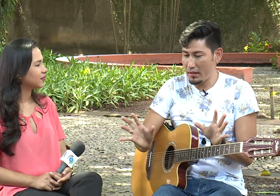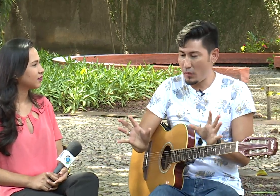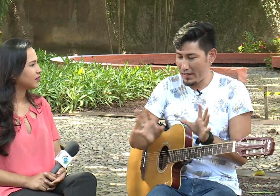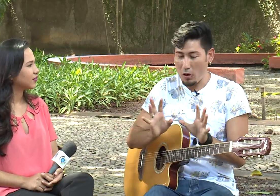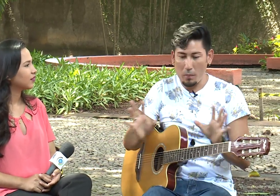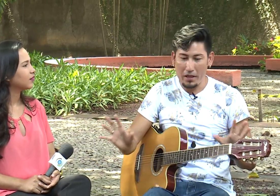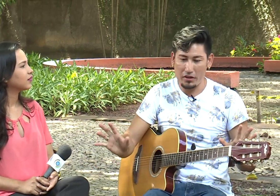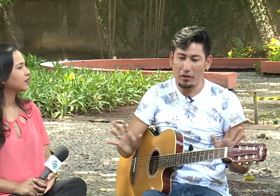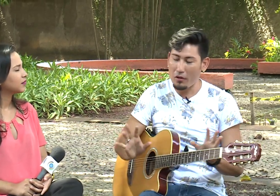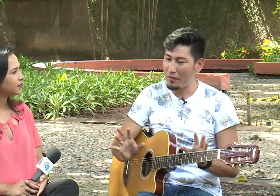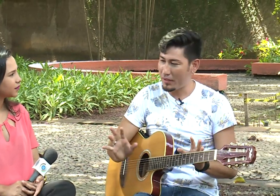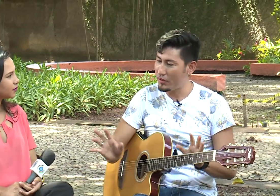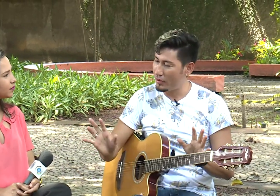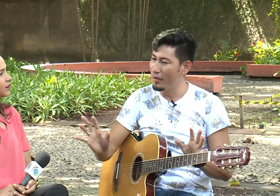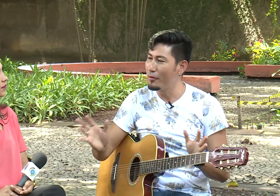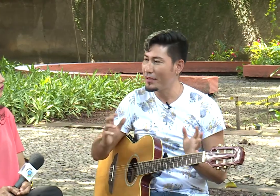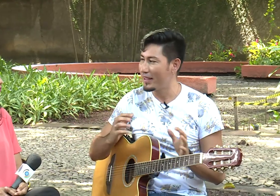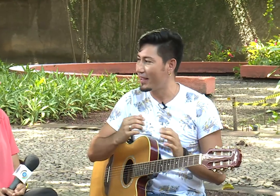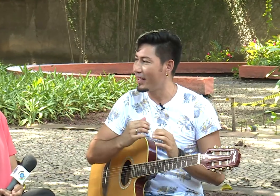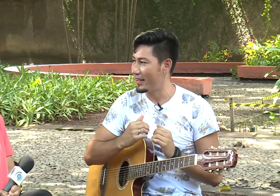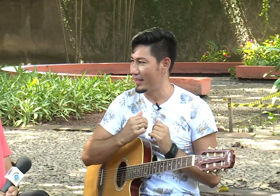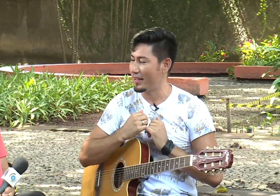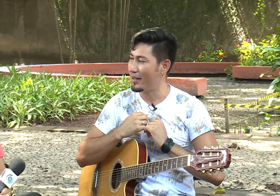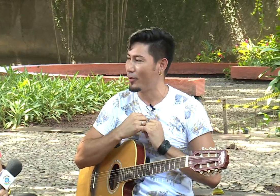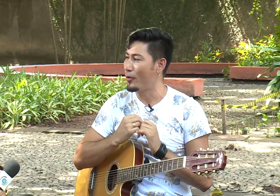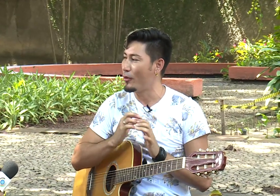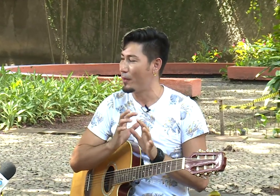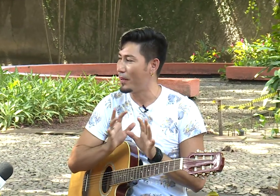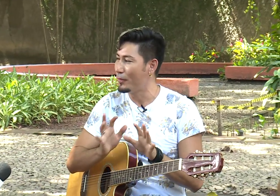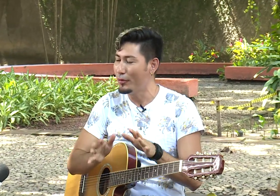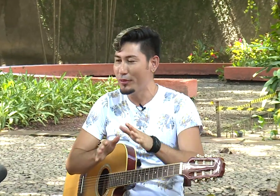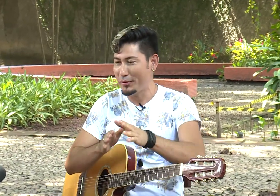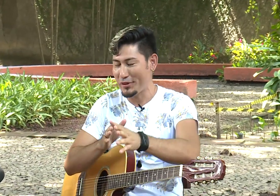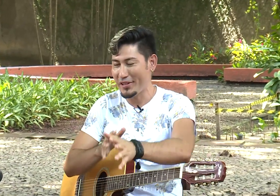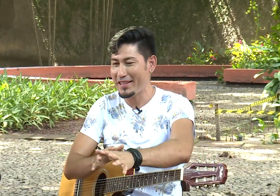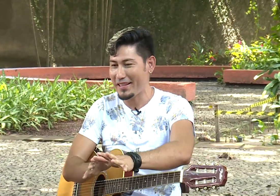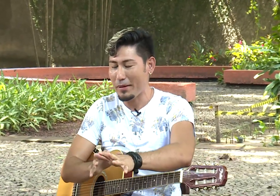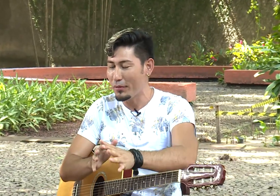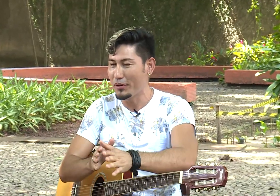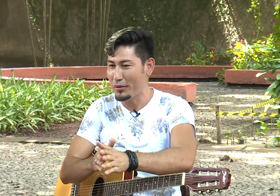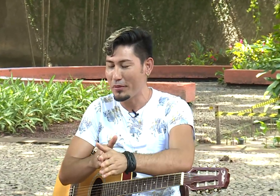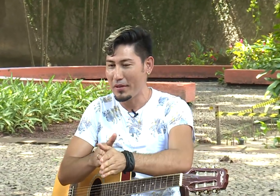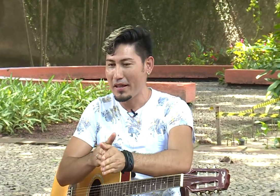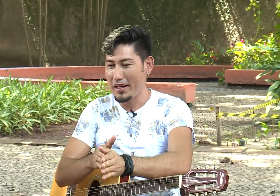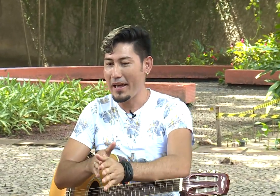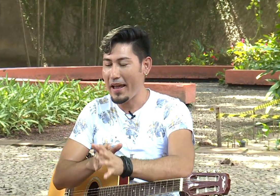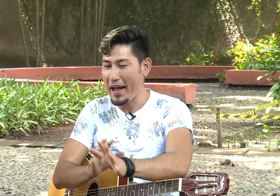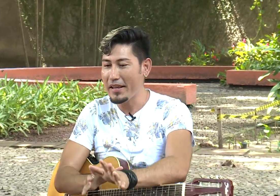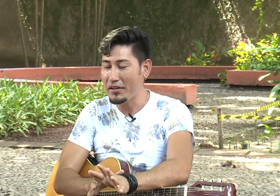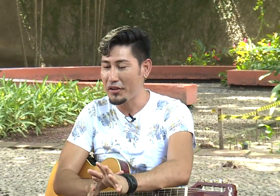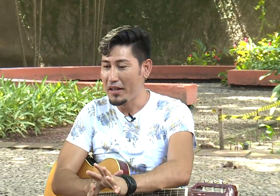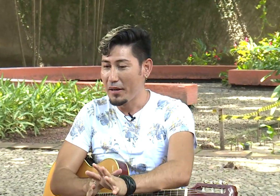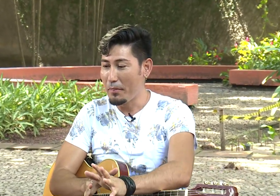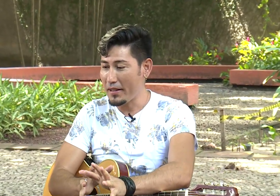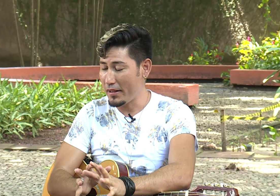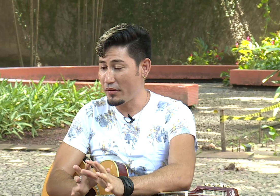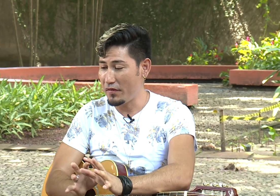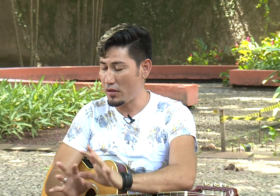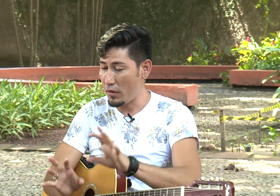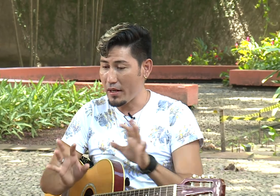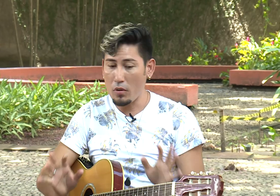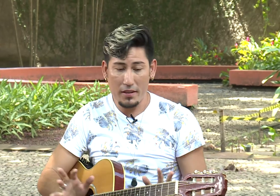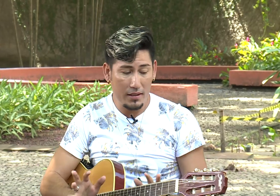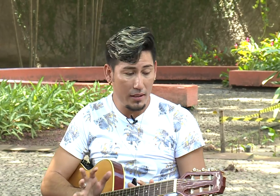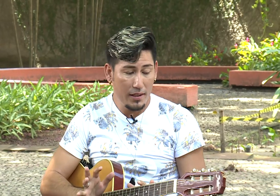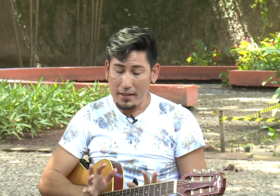com essa roupagem nova a gente não usa aquela roupa muito estilizada muito raiz mas a